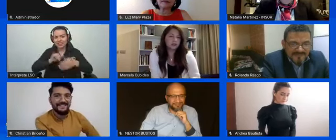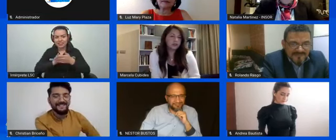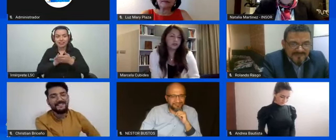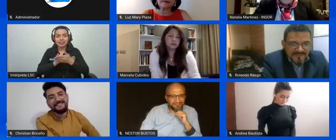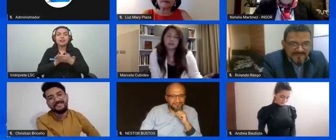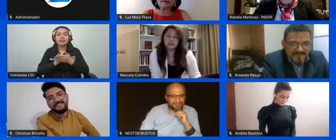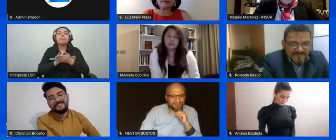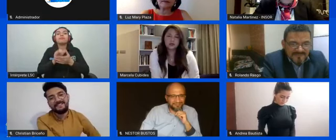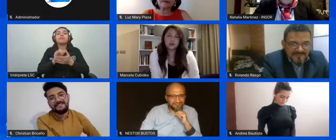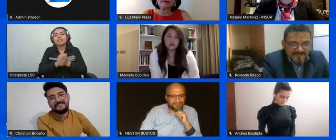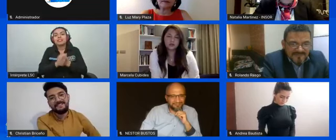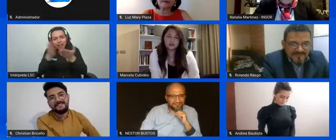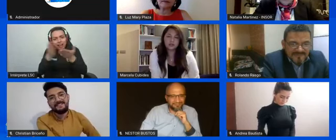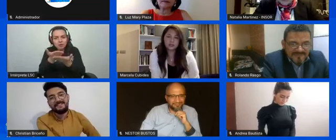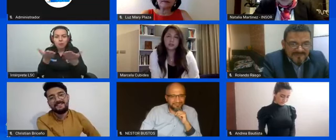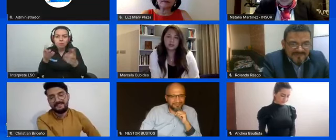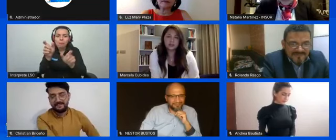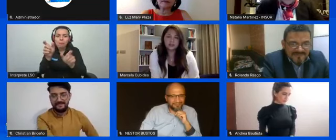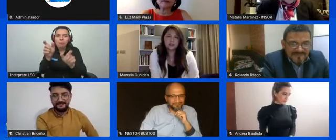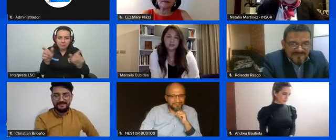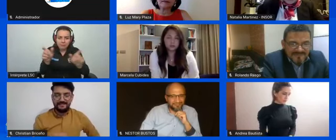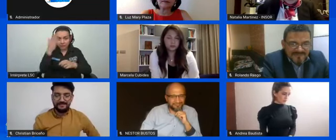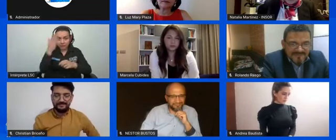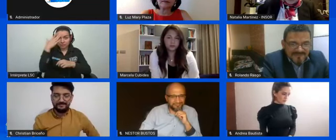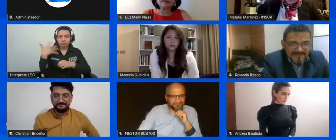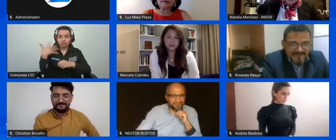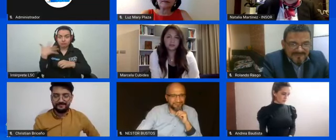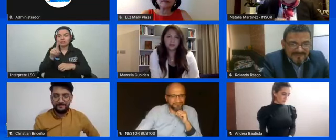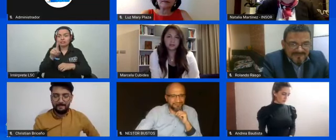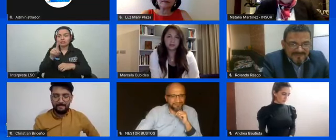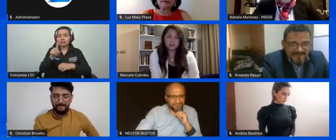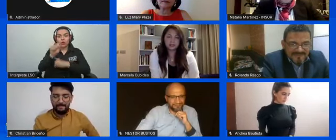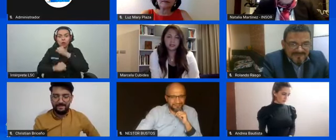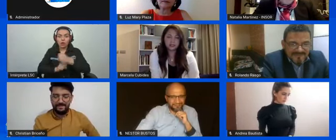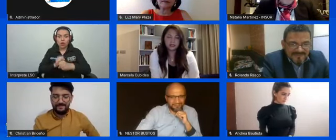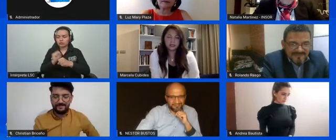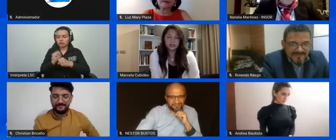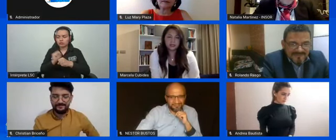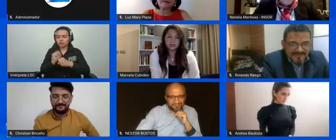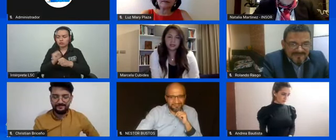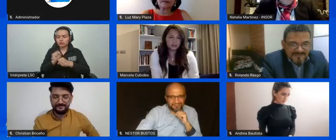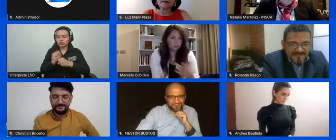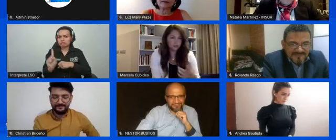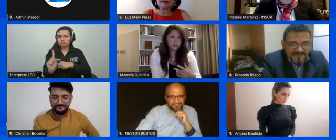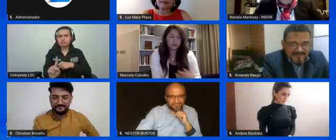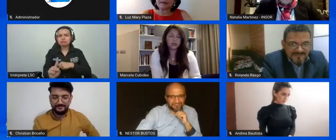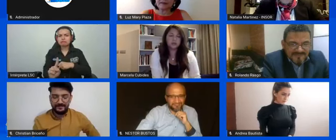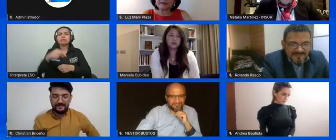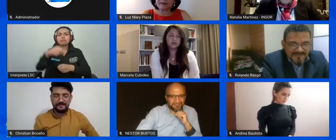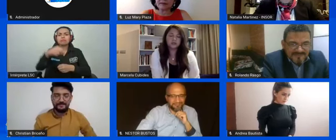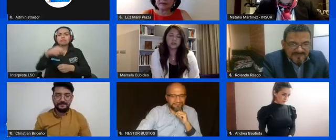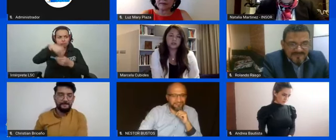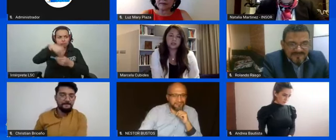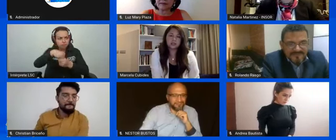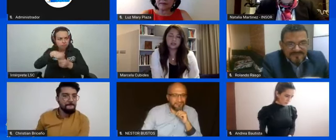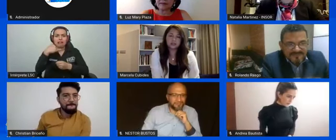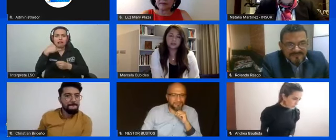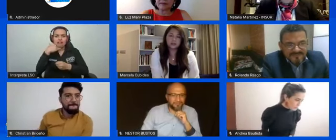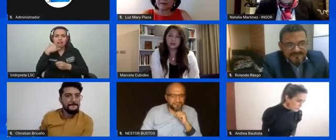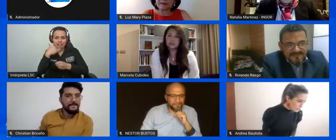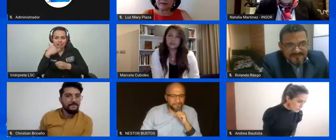personas que durante estos 65 años han hecho parte del instituto, definitivamente. Y siempre lo mencionábamos cuando estábamos